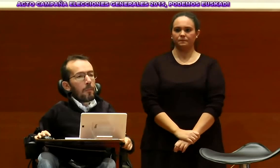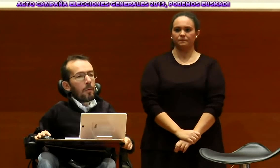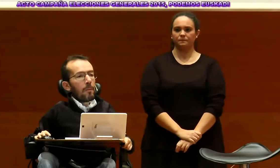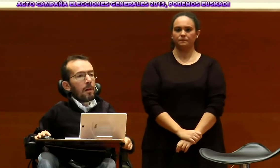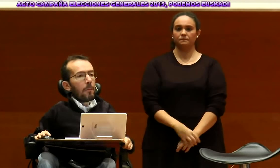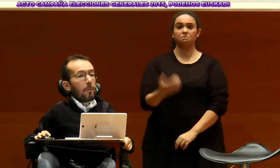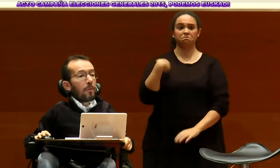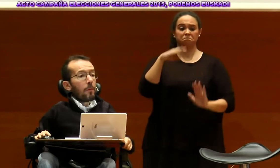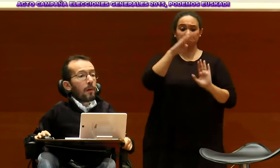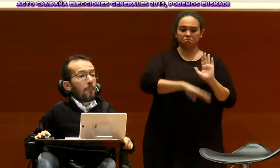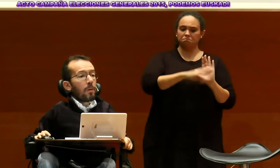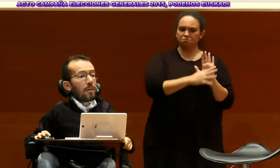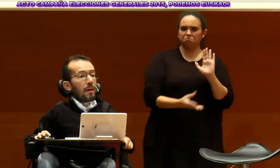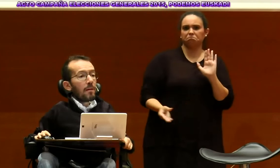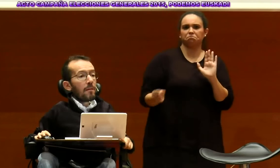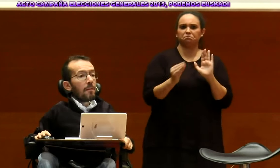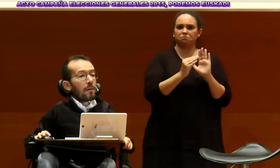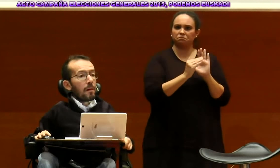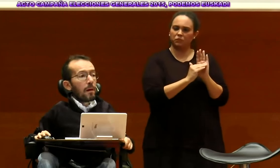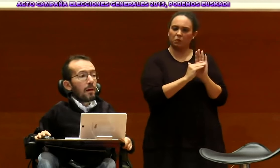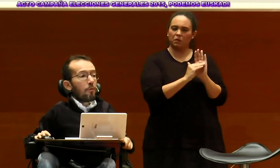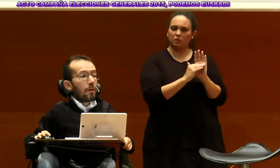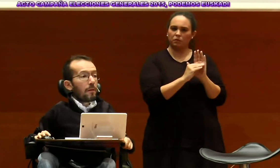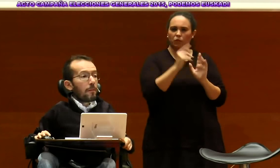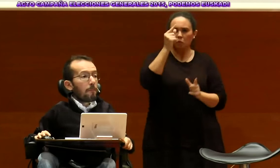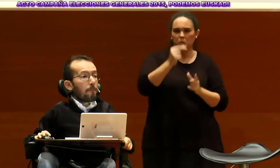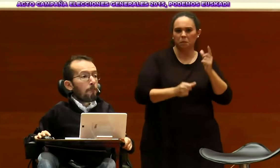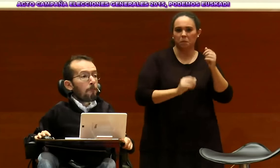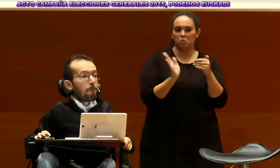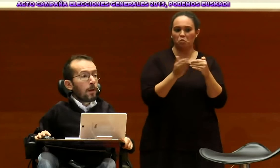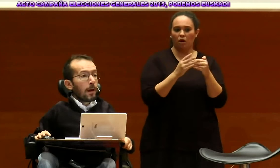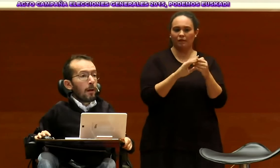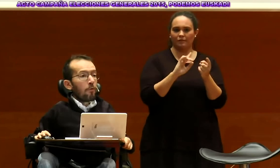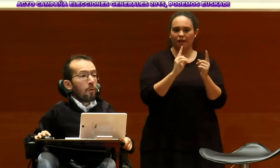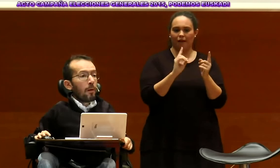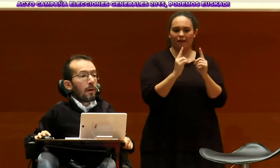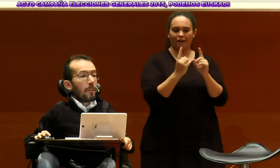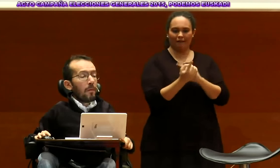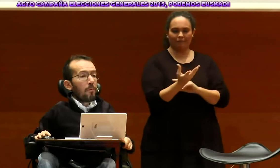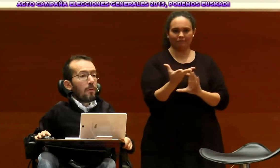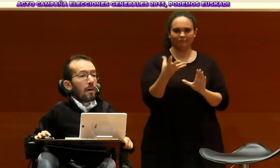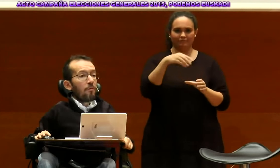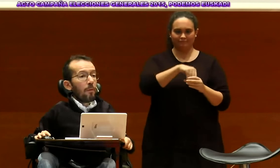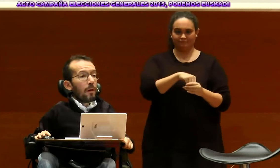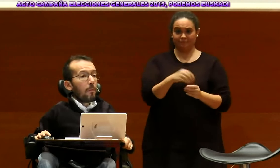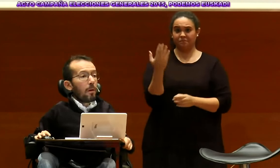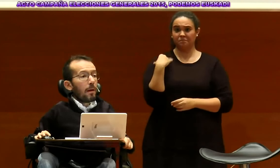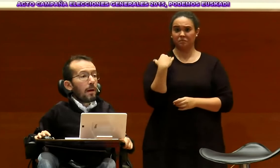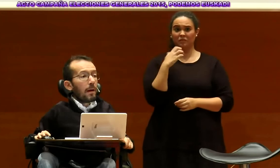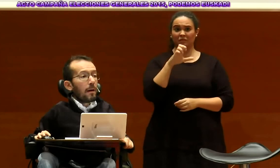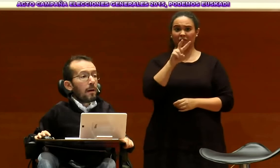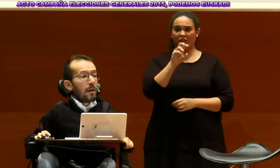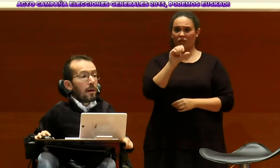Llevamos en el programa la prohibición de las puertas giratorias. El otro día le preguntaba a Jordi